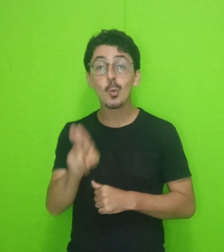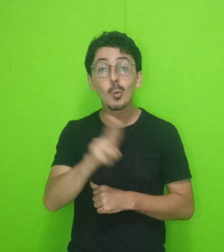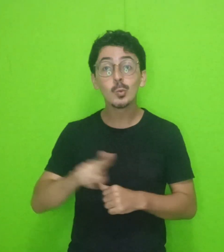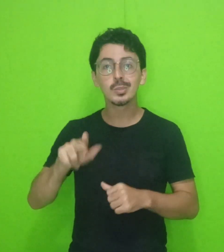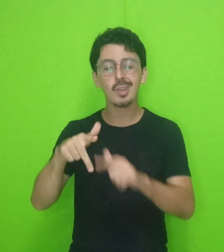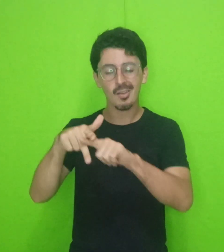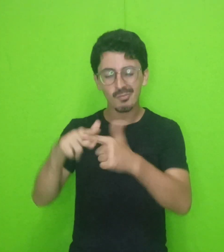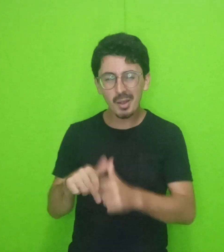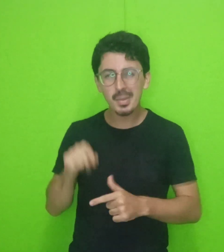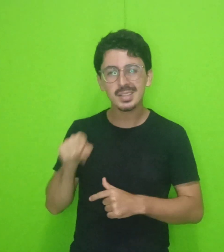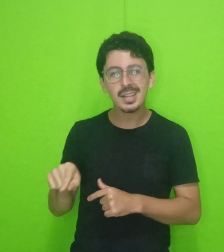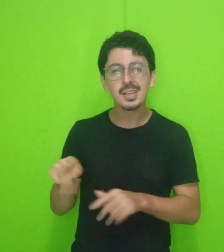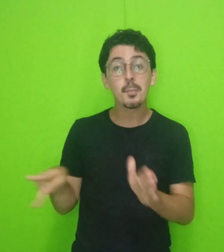ferramentas computacionais.